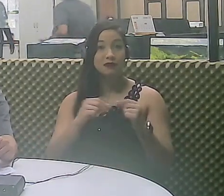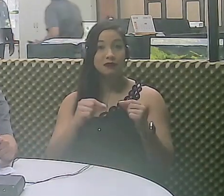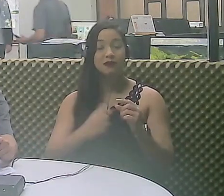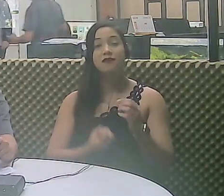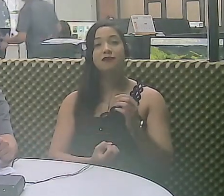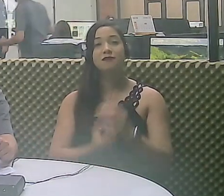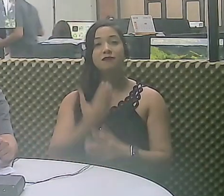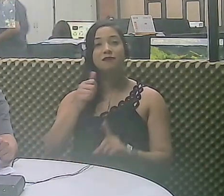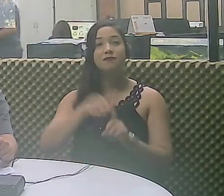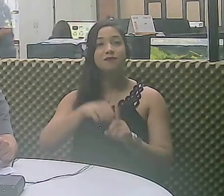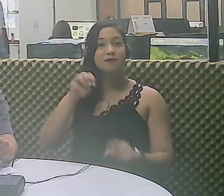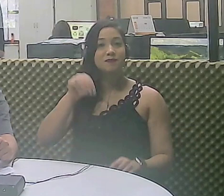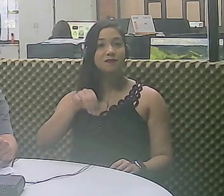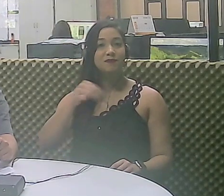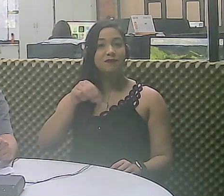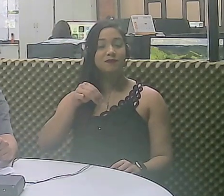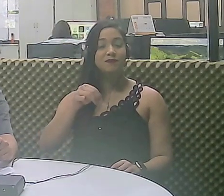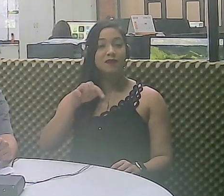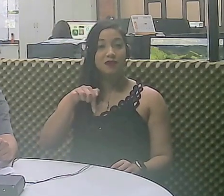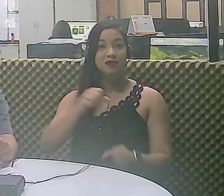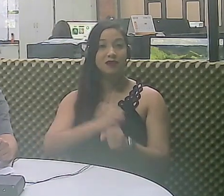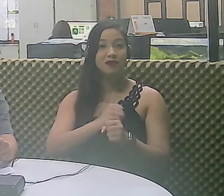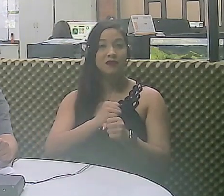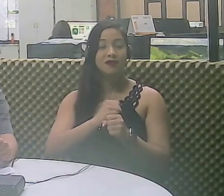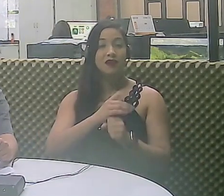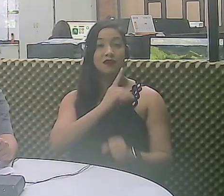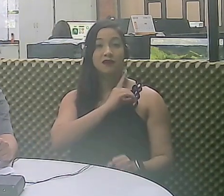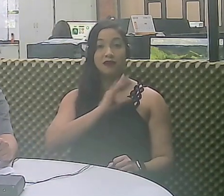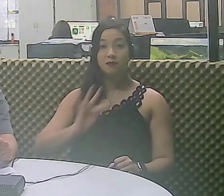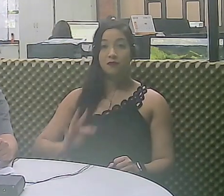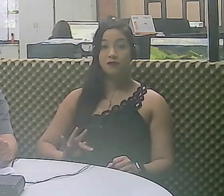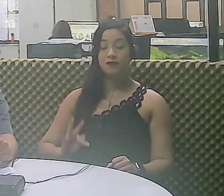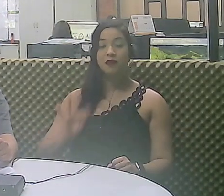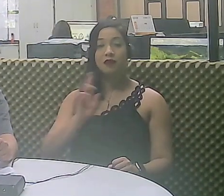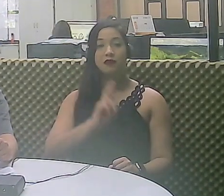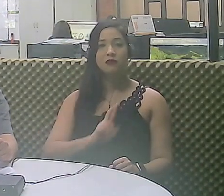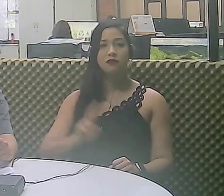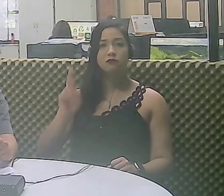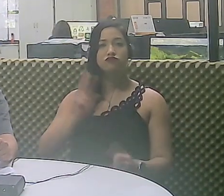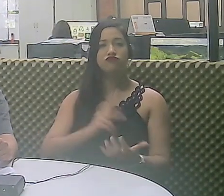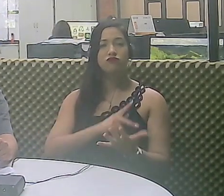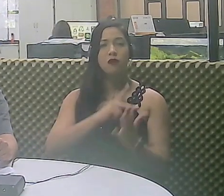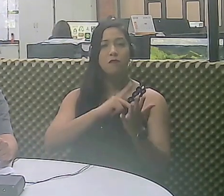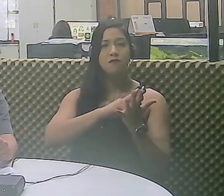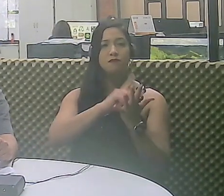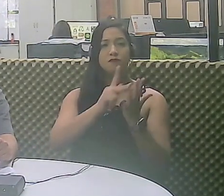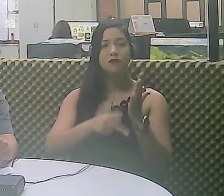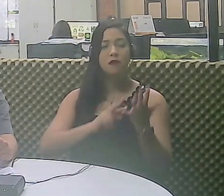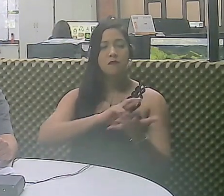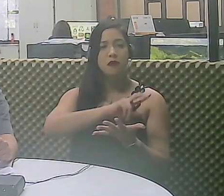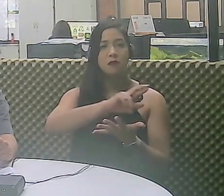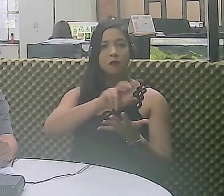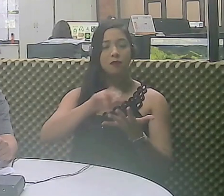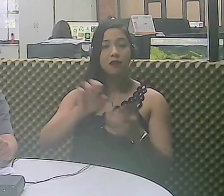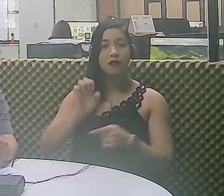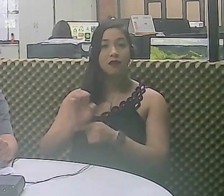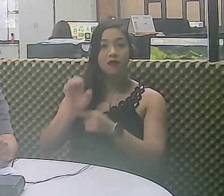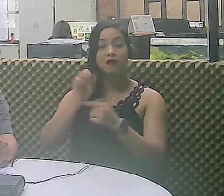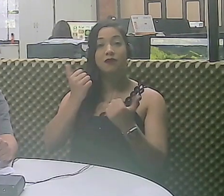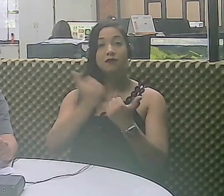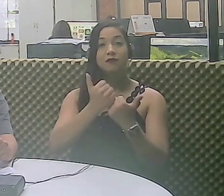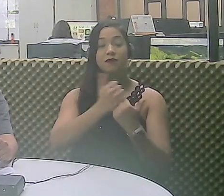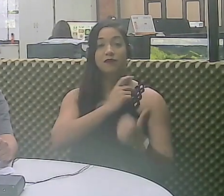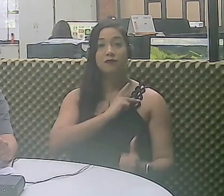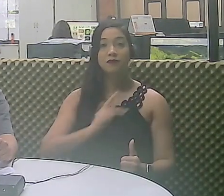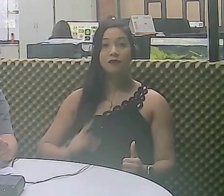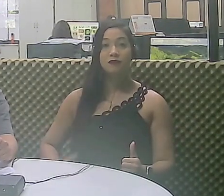março deste ano, a frente reúne deputados federais que representam diversos partidos e estados e inclui o vice-presidente da